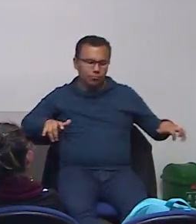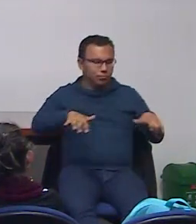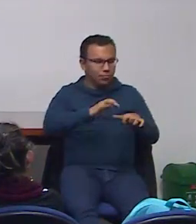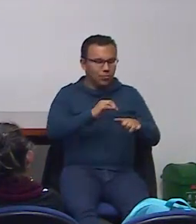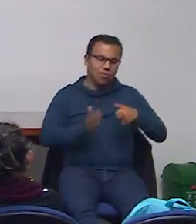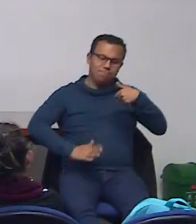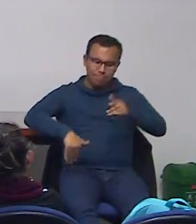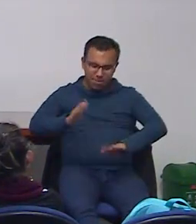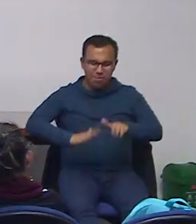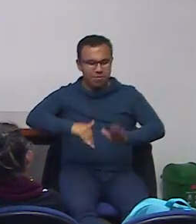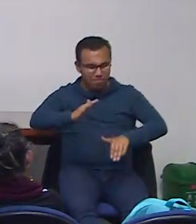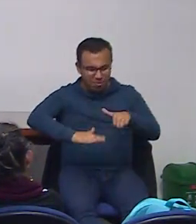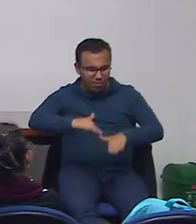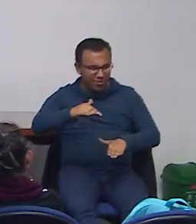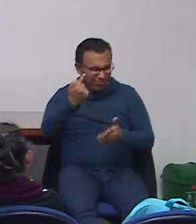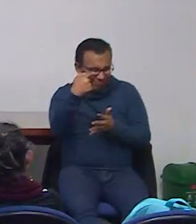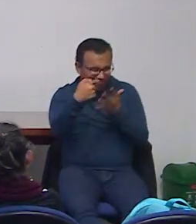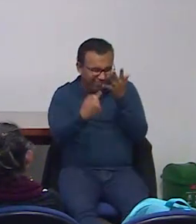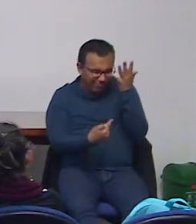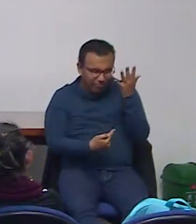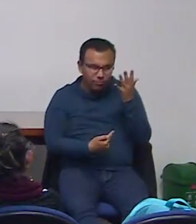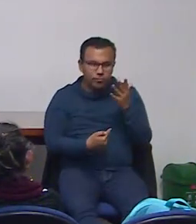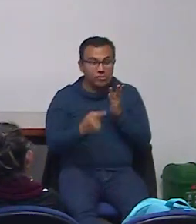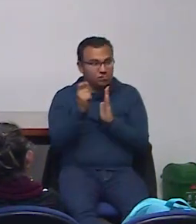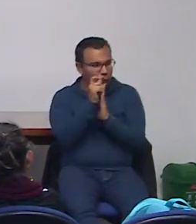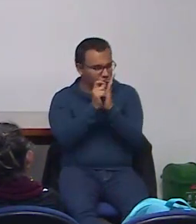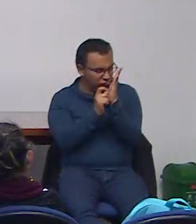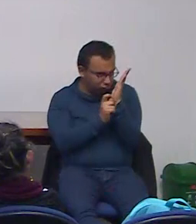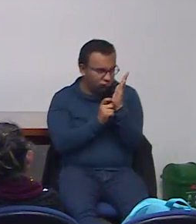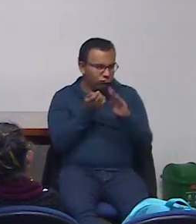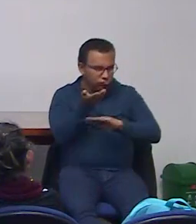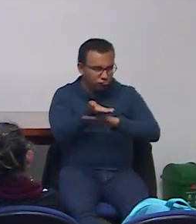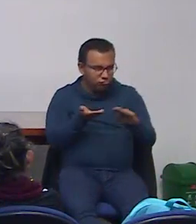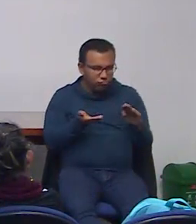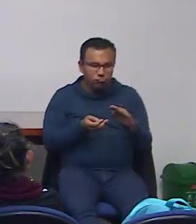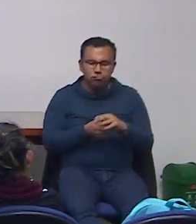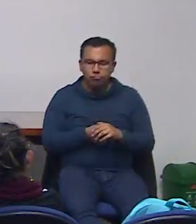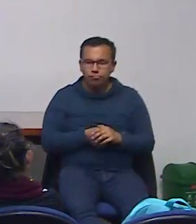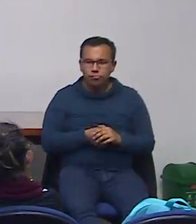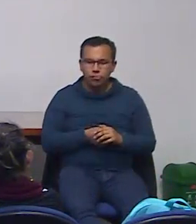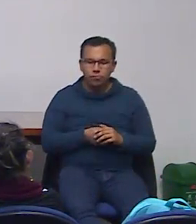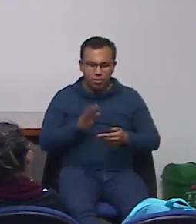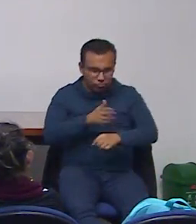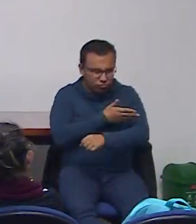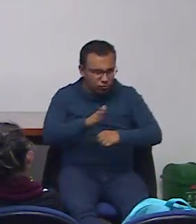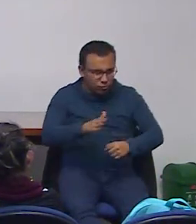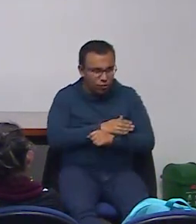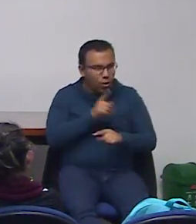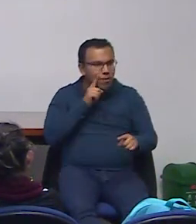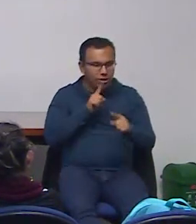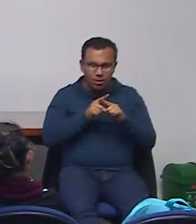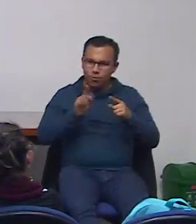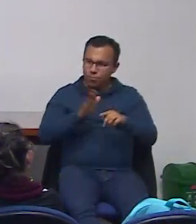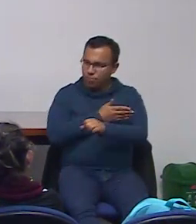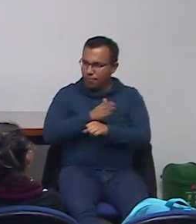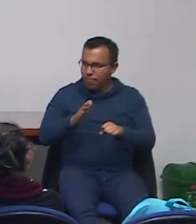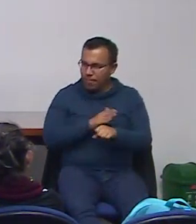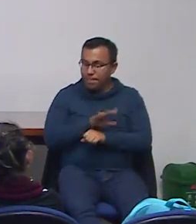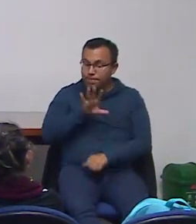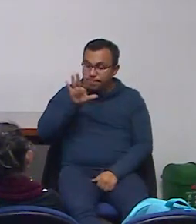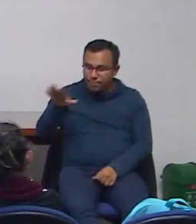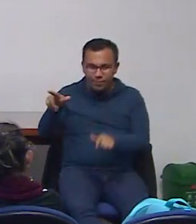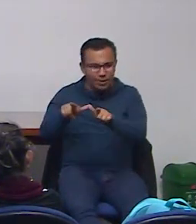unos tambores en fin con una cantidad de requerimientos que que tiene para un músico que quiere estudiar además en en este